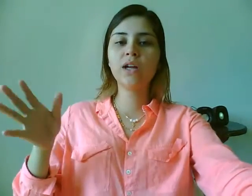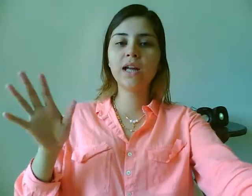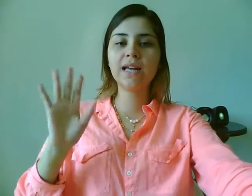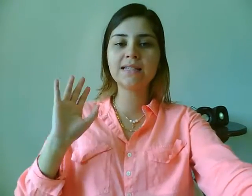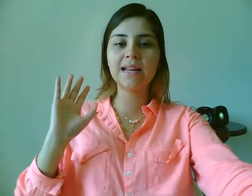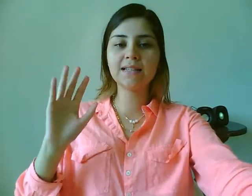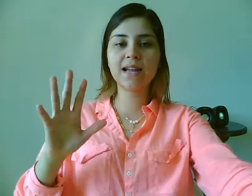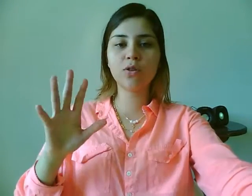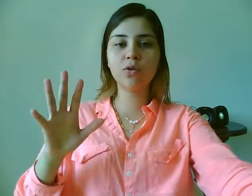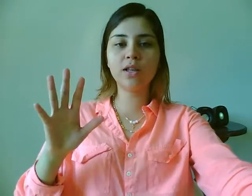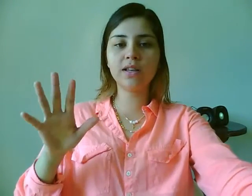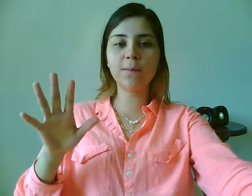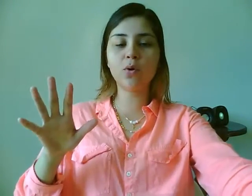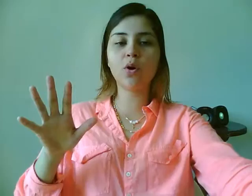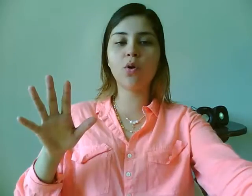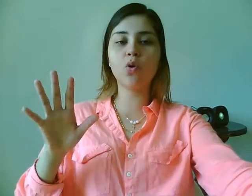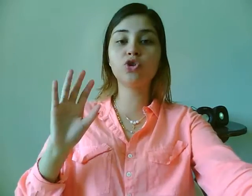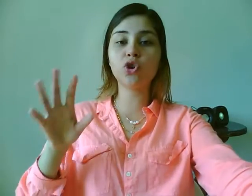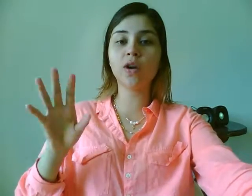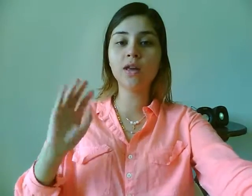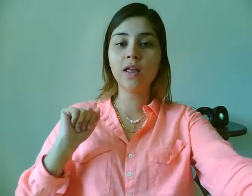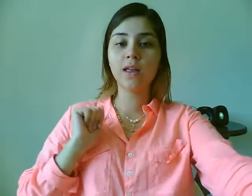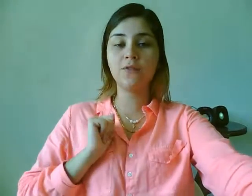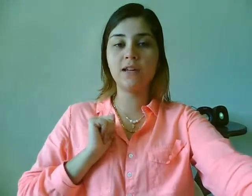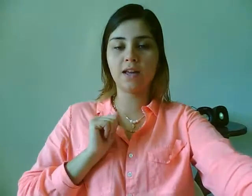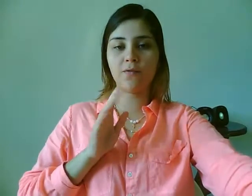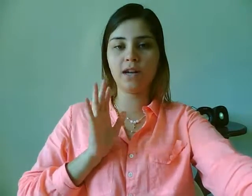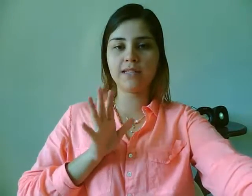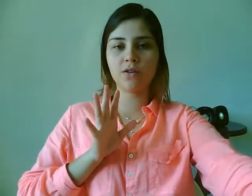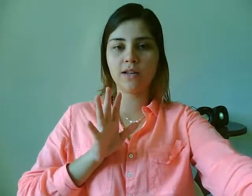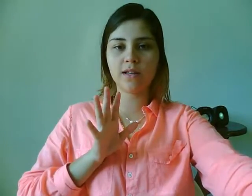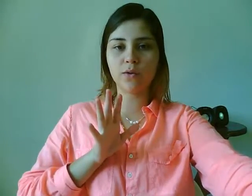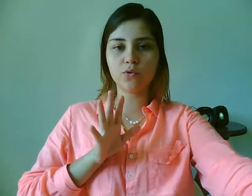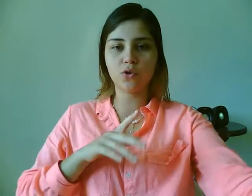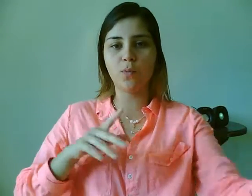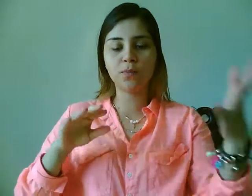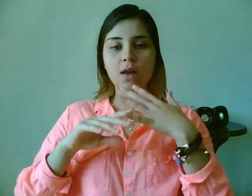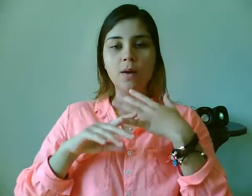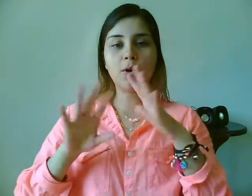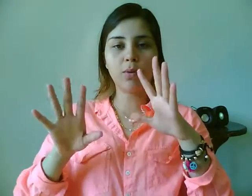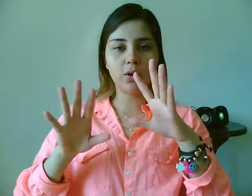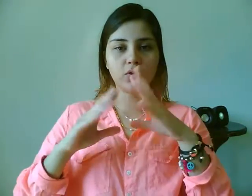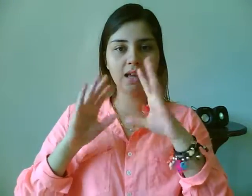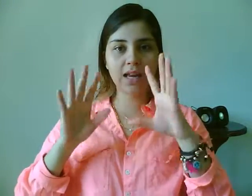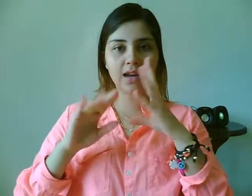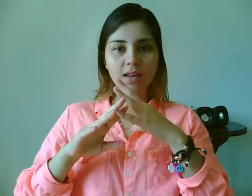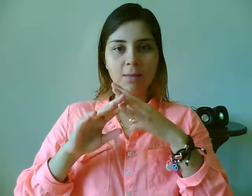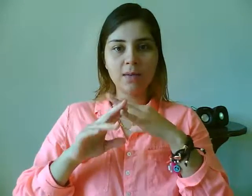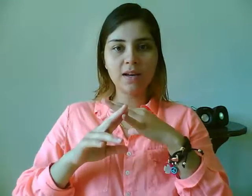es el estado de tiempo o choque que finaliza esta ejecución. Por lo menos en N vendría siendo